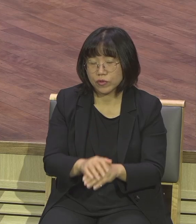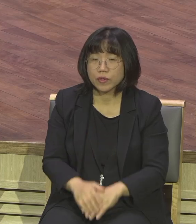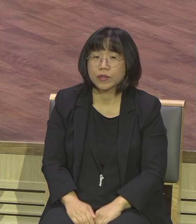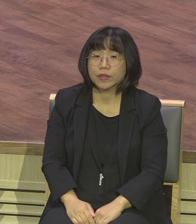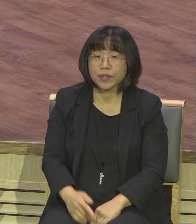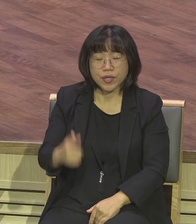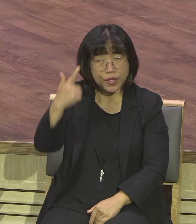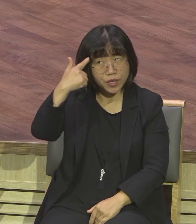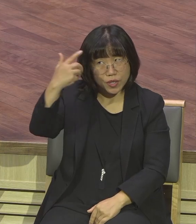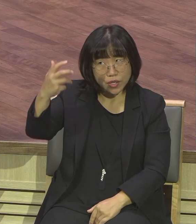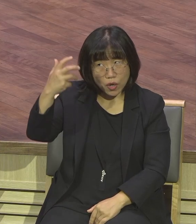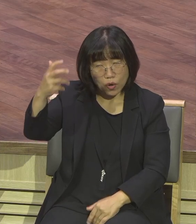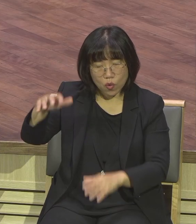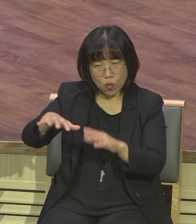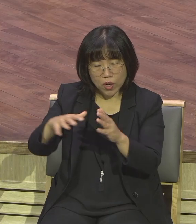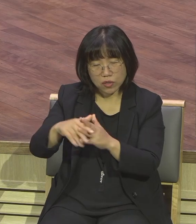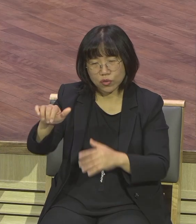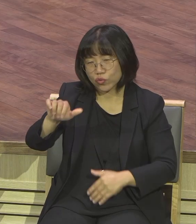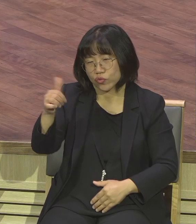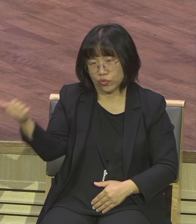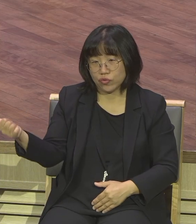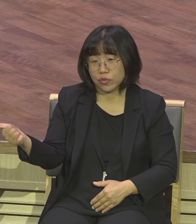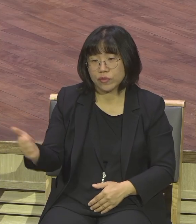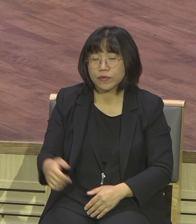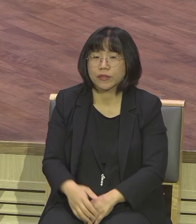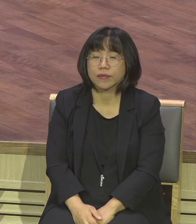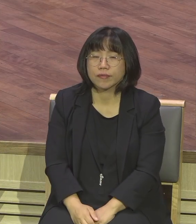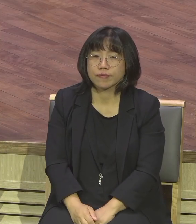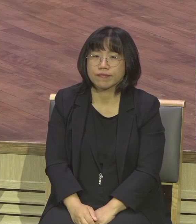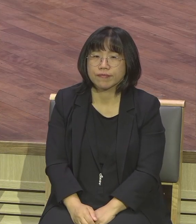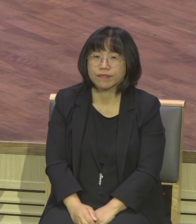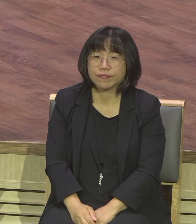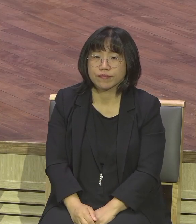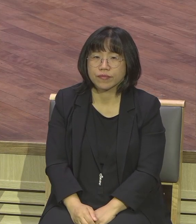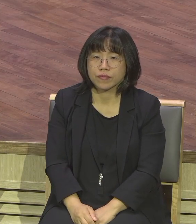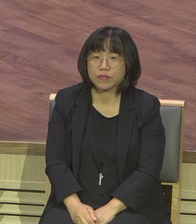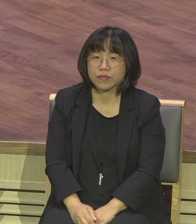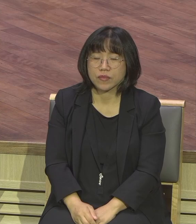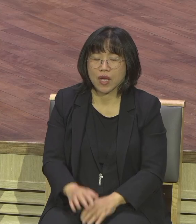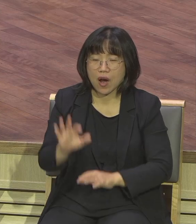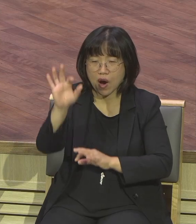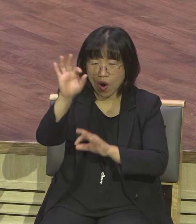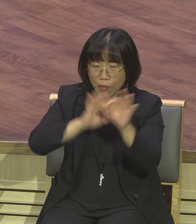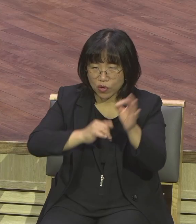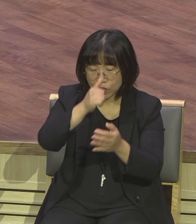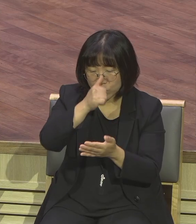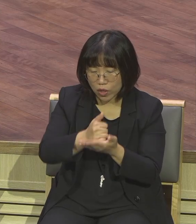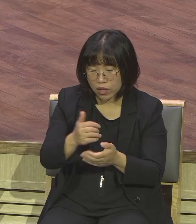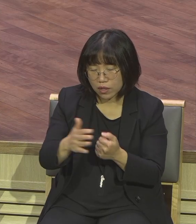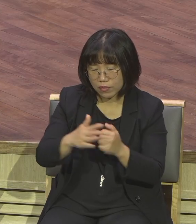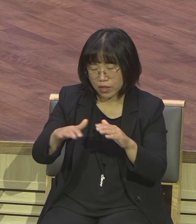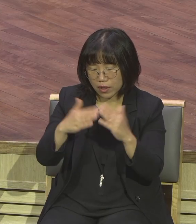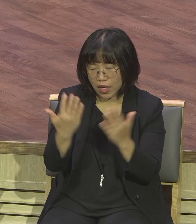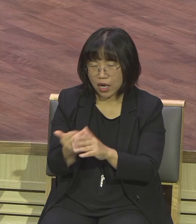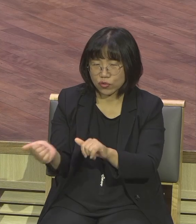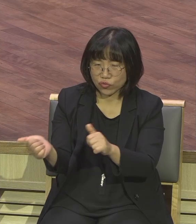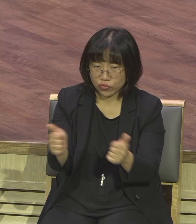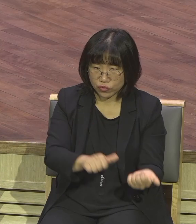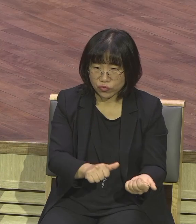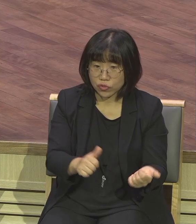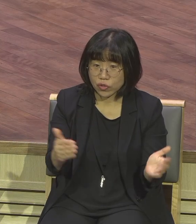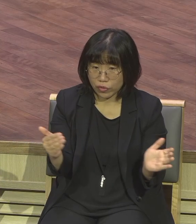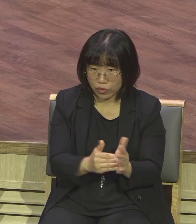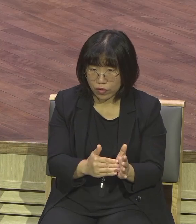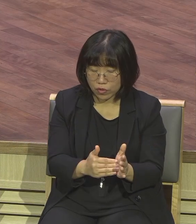영적으로요, 지금 현장 상황은 죽은 상태예요. 허물과 죄로 다 죽어 있어요. 죽어. 영적